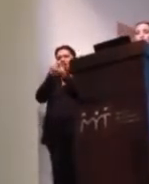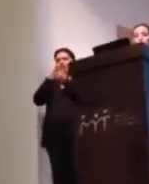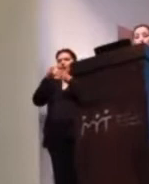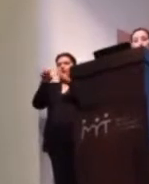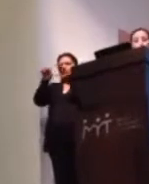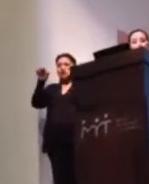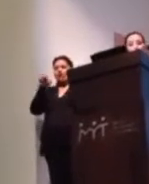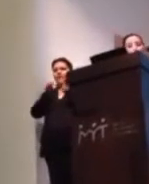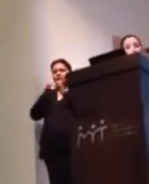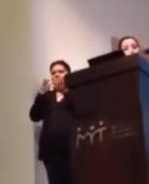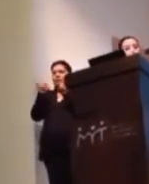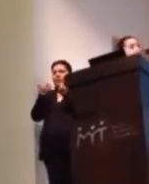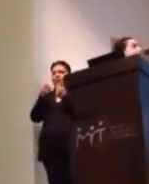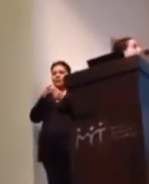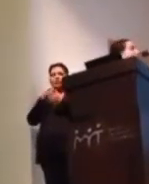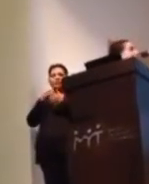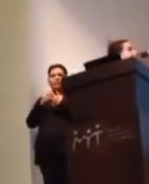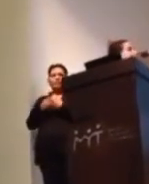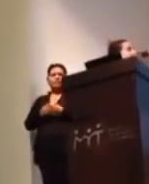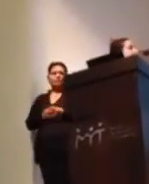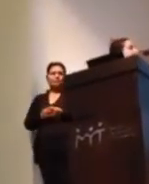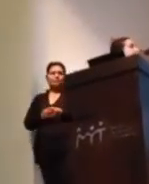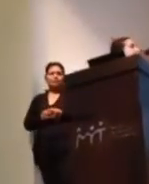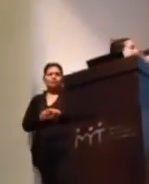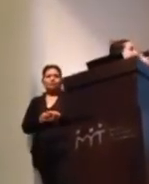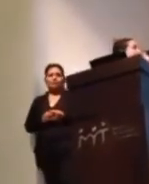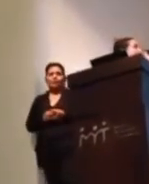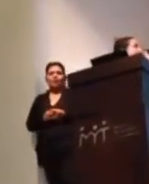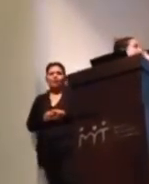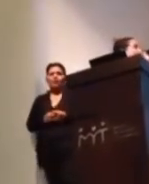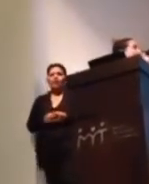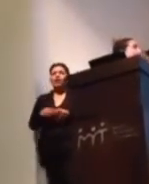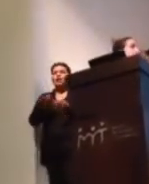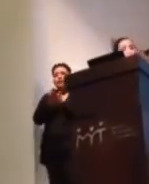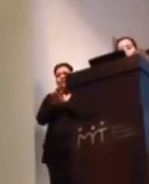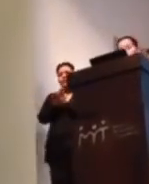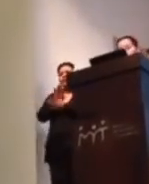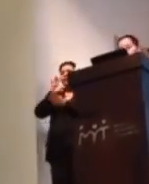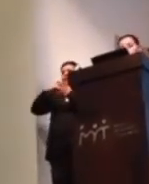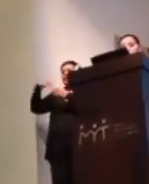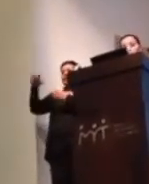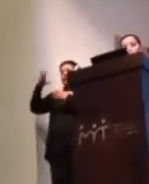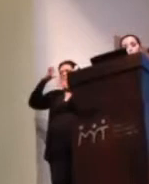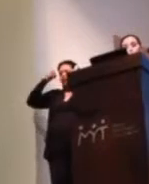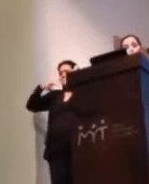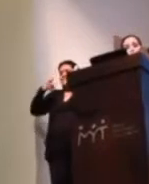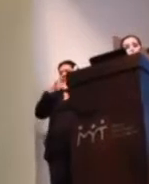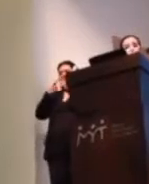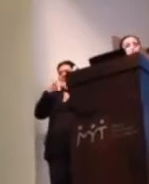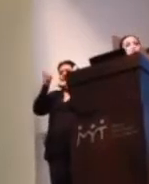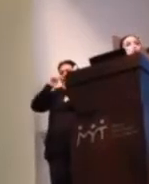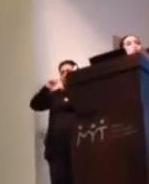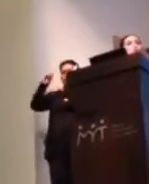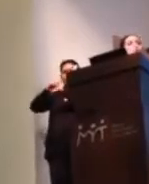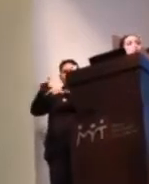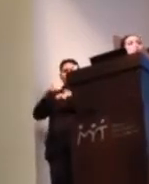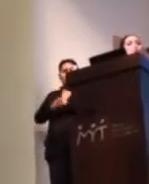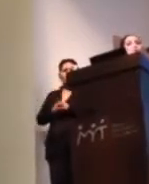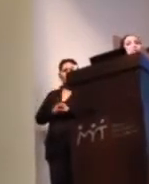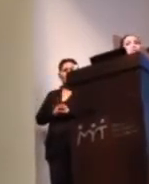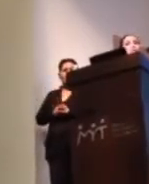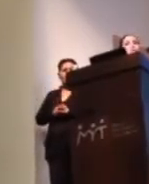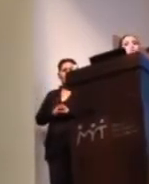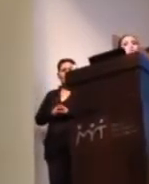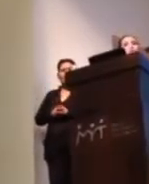espacial. ¿Okay? Se distrae fácilmente con estímulos externos y se olvida de las tareas. ¿Cuáles son